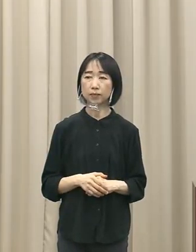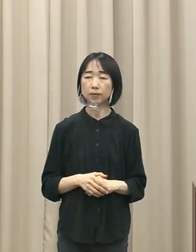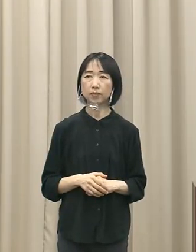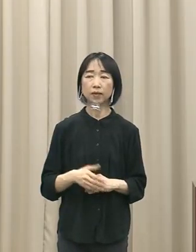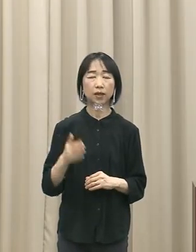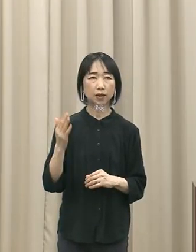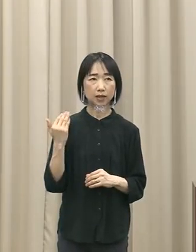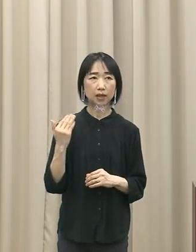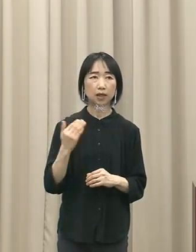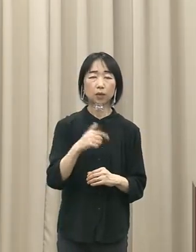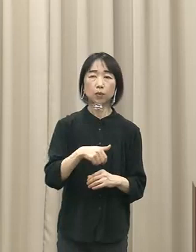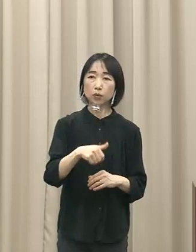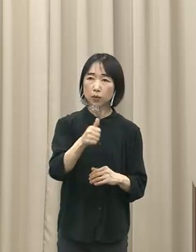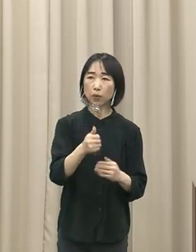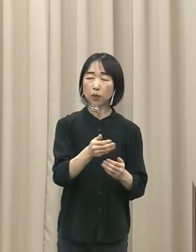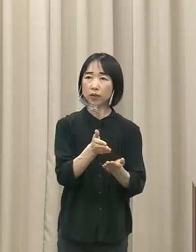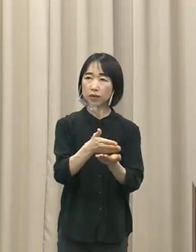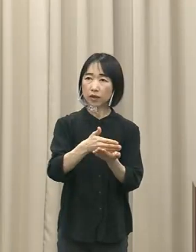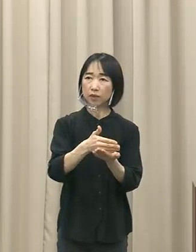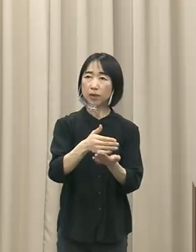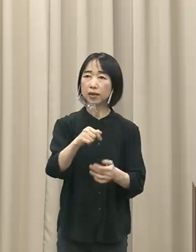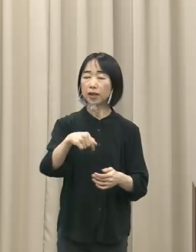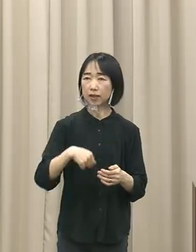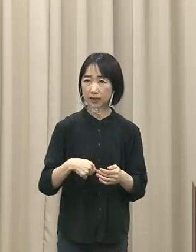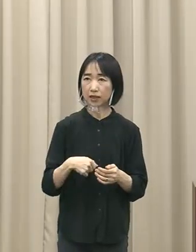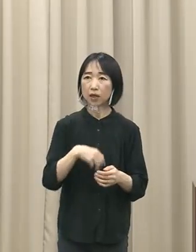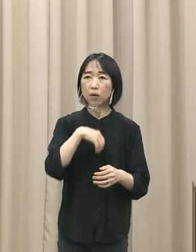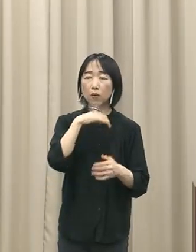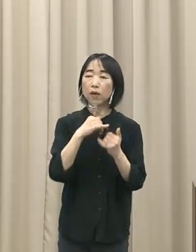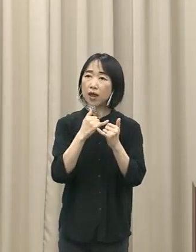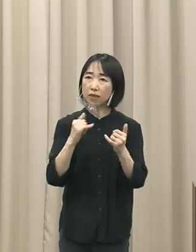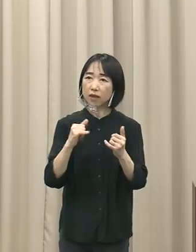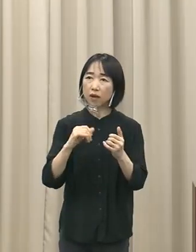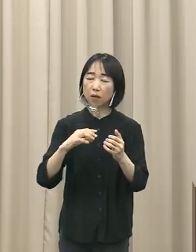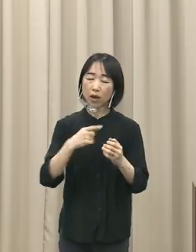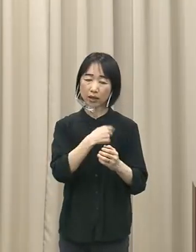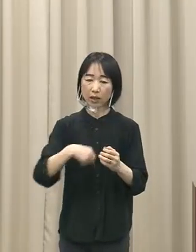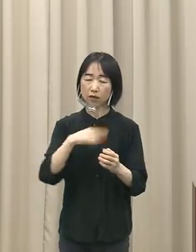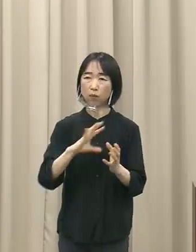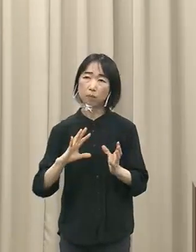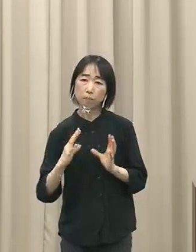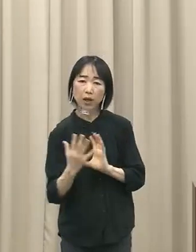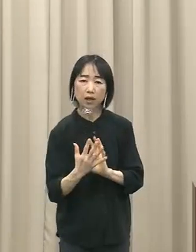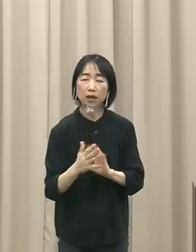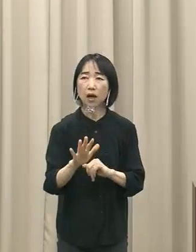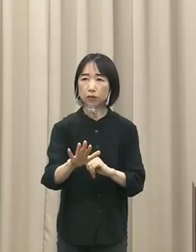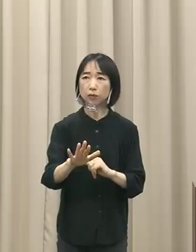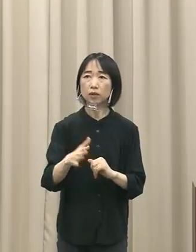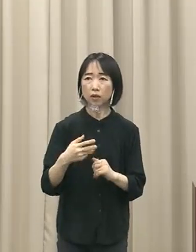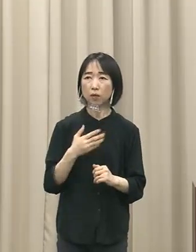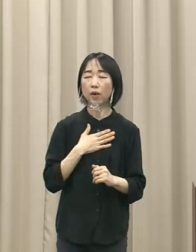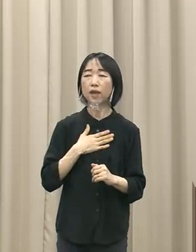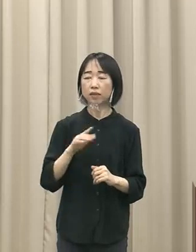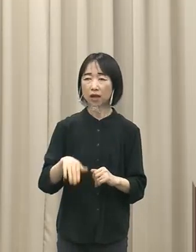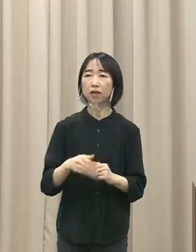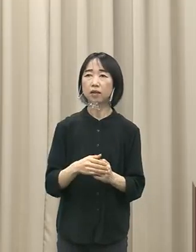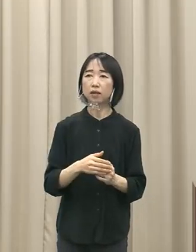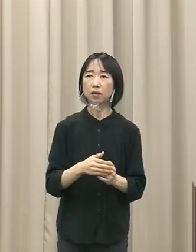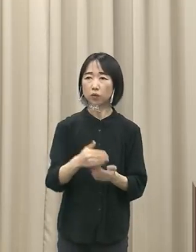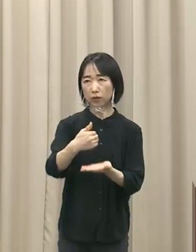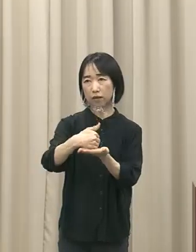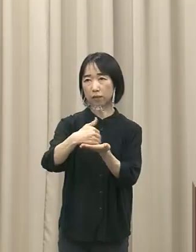高齢者ので急変もあるんだなということを改めて認識したって言われたんですけど、まあ、いつっていうのは別として、